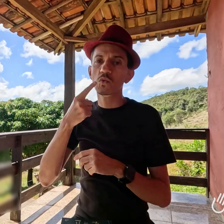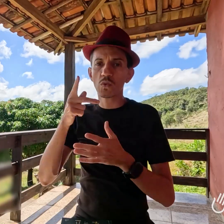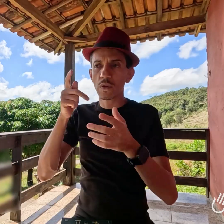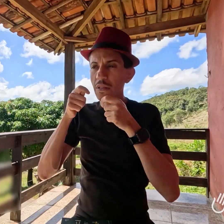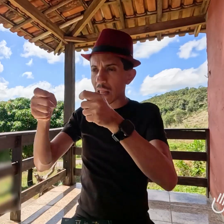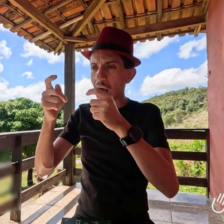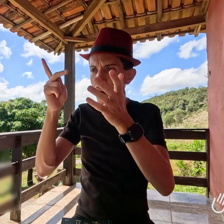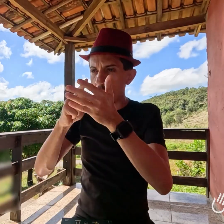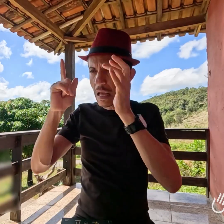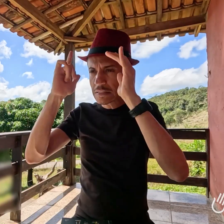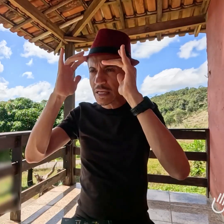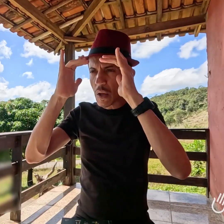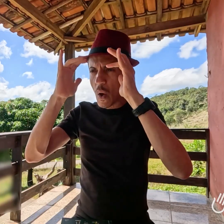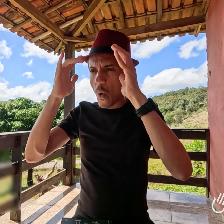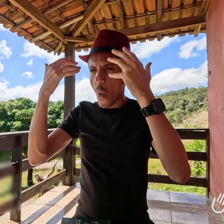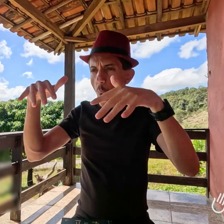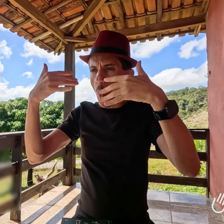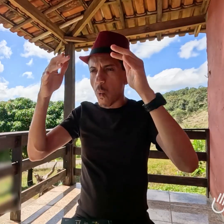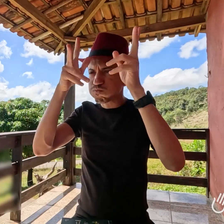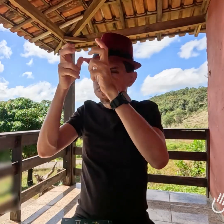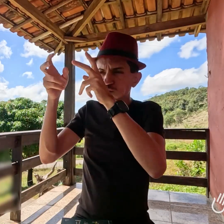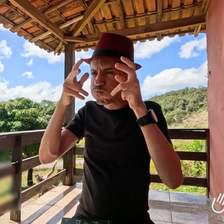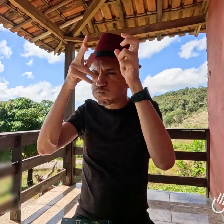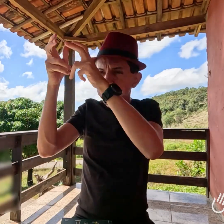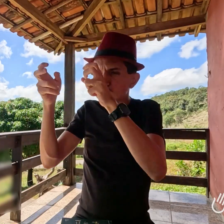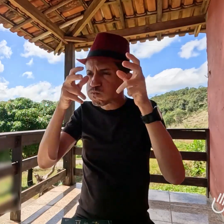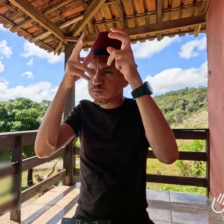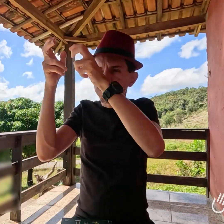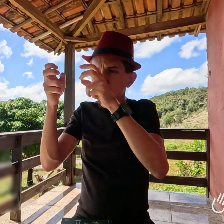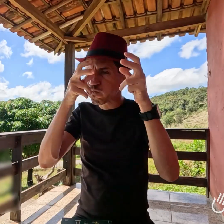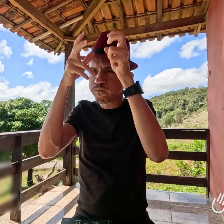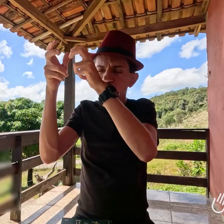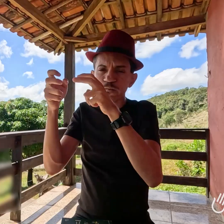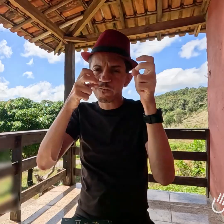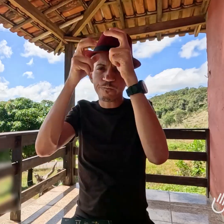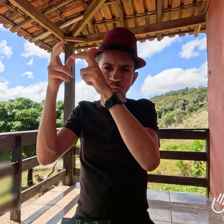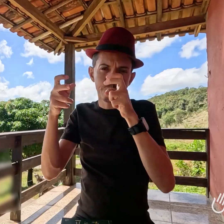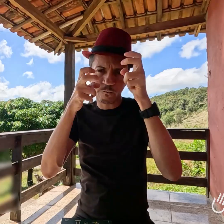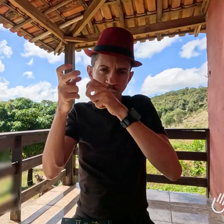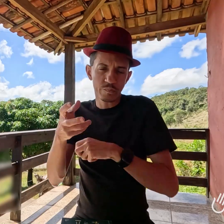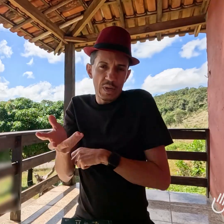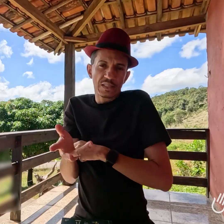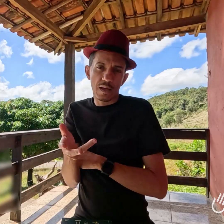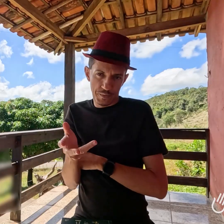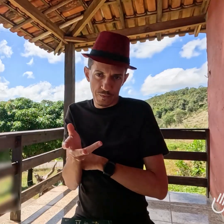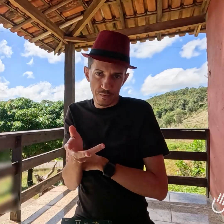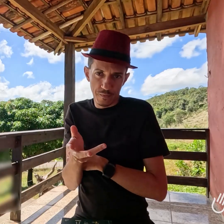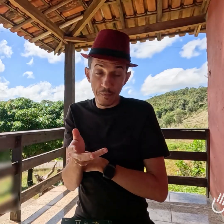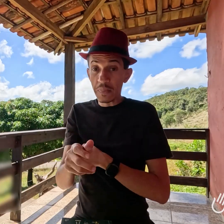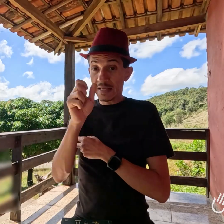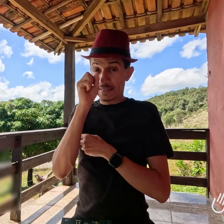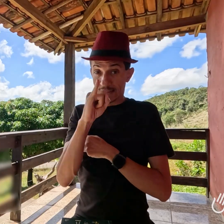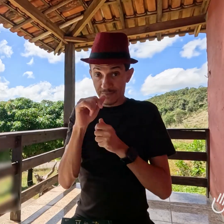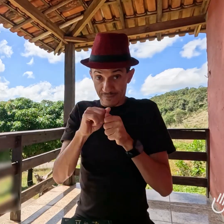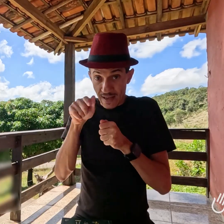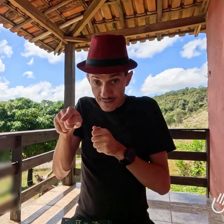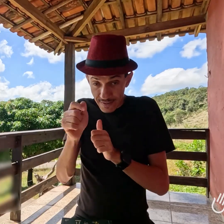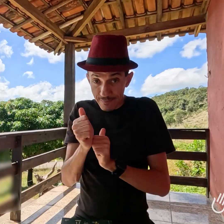você ouvinte ou surdo, pode ajudar outras pessoas surdas no processo da